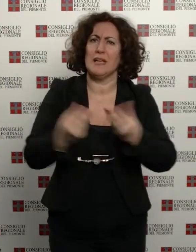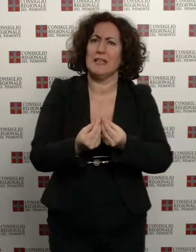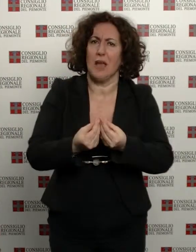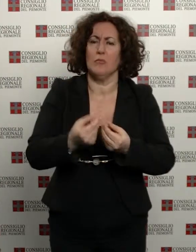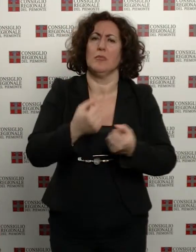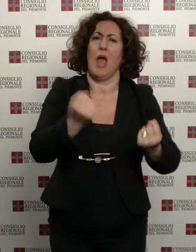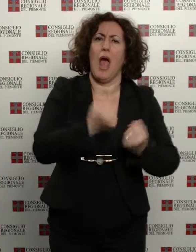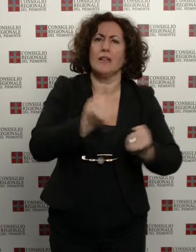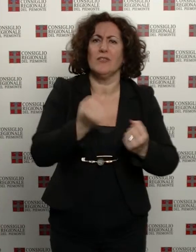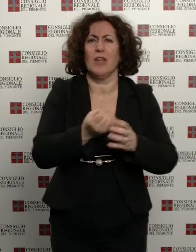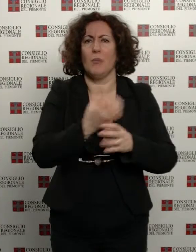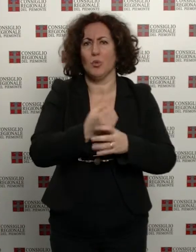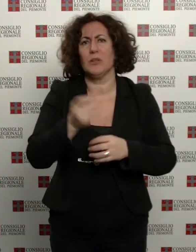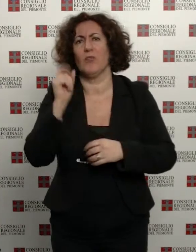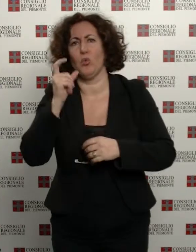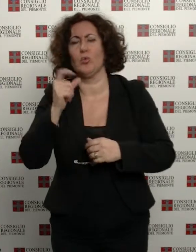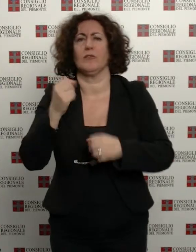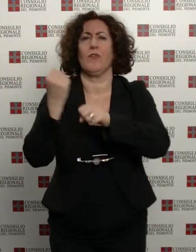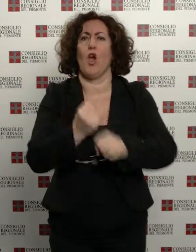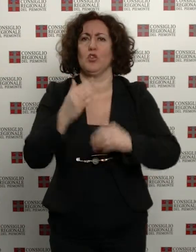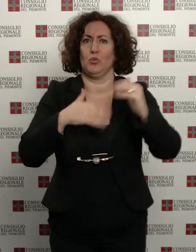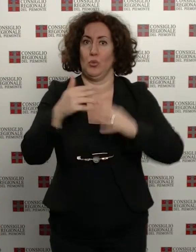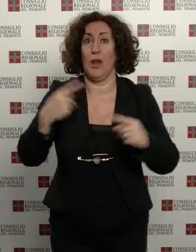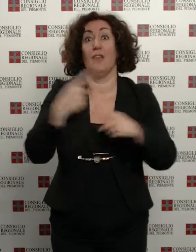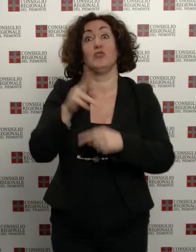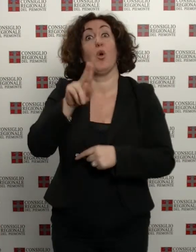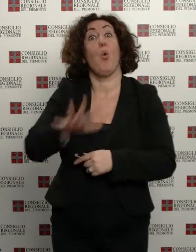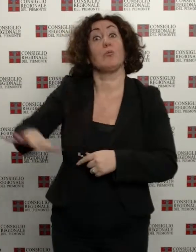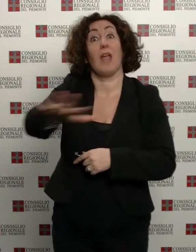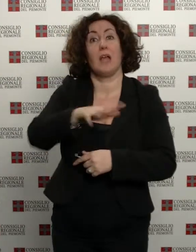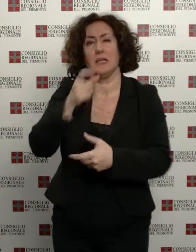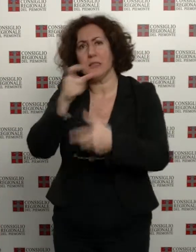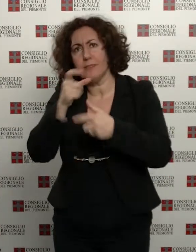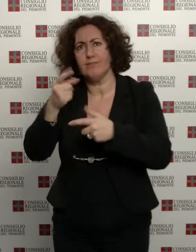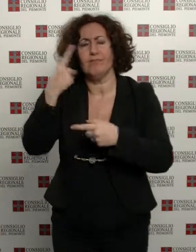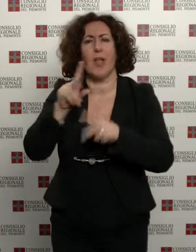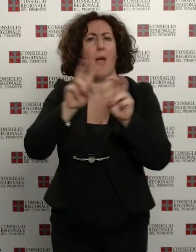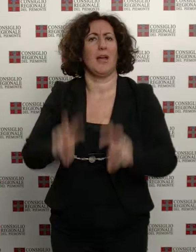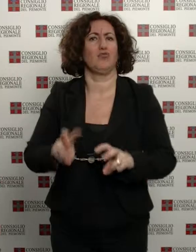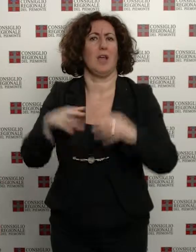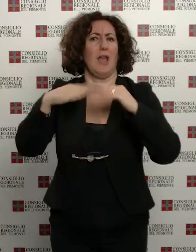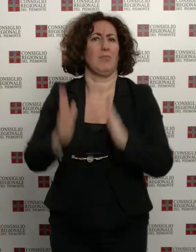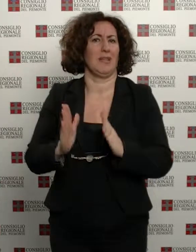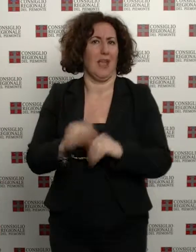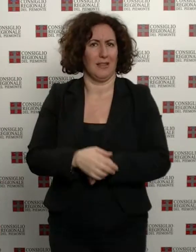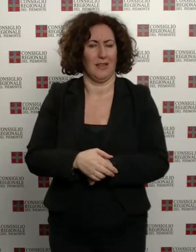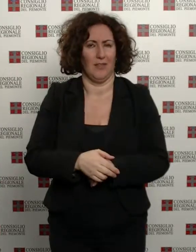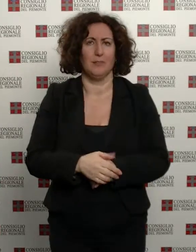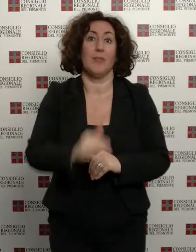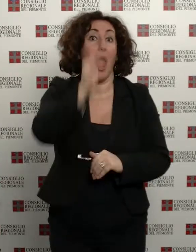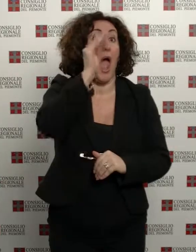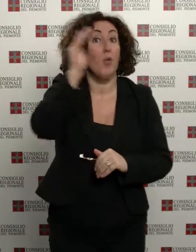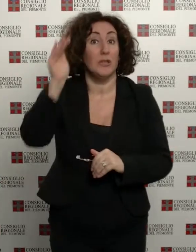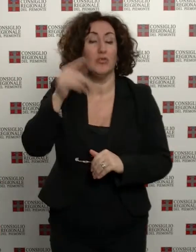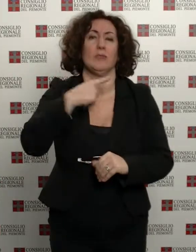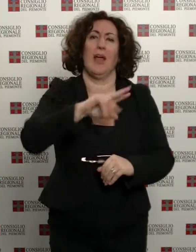e cultura sui fondi strutturali mentre in urbanistica si è discusso di emergenza abitativa audizioni in terza commissione sul